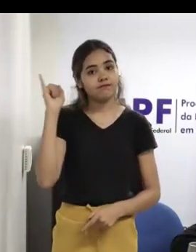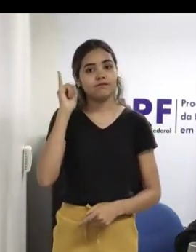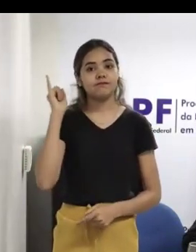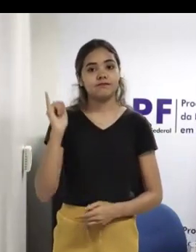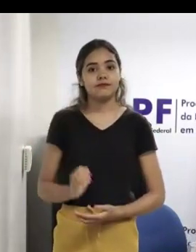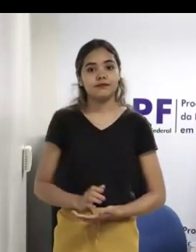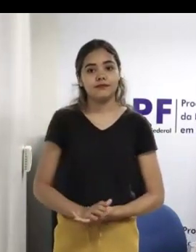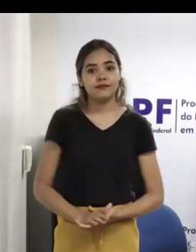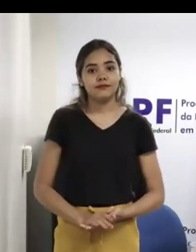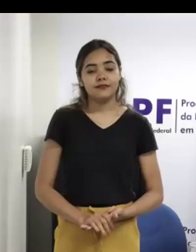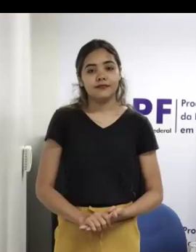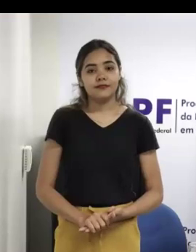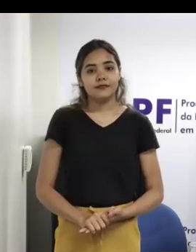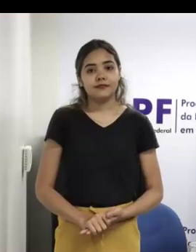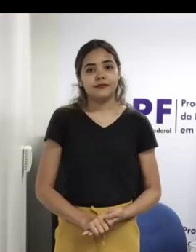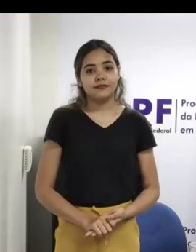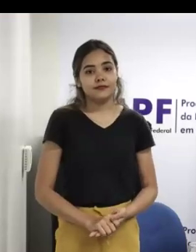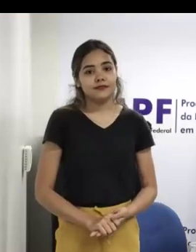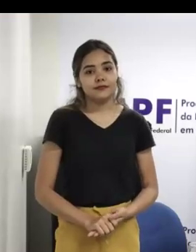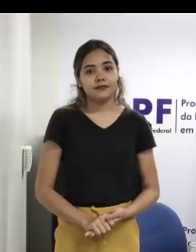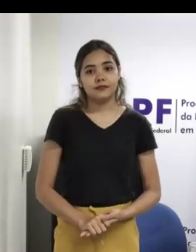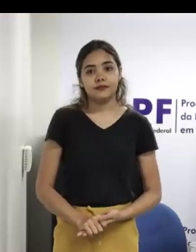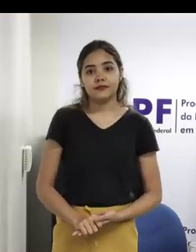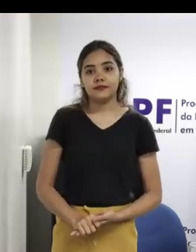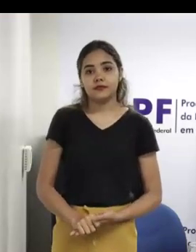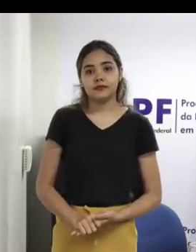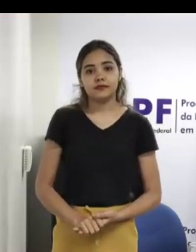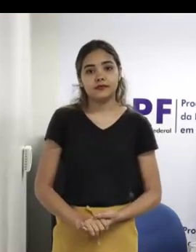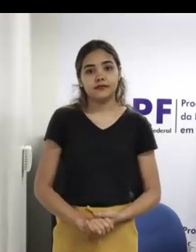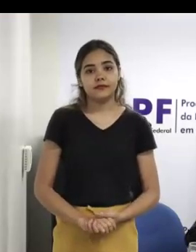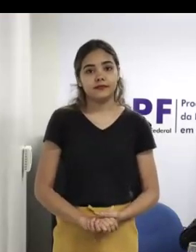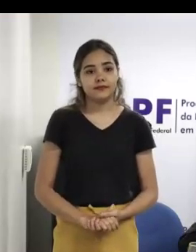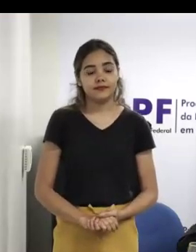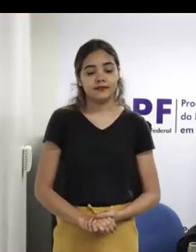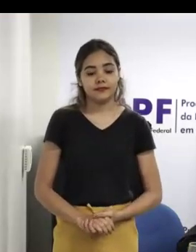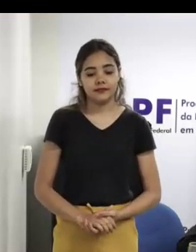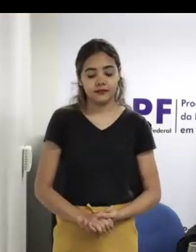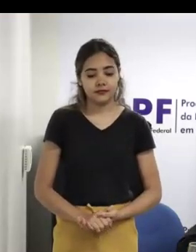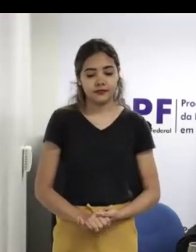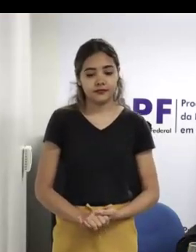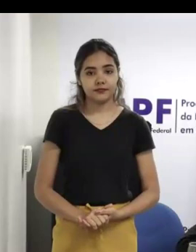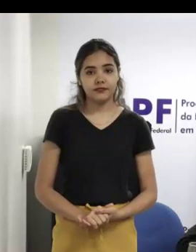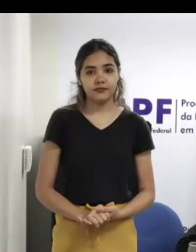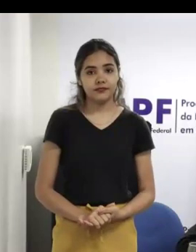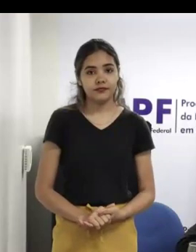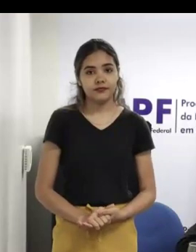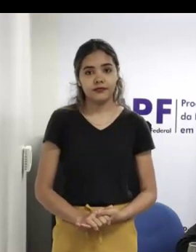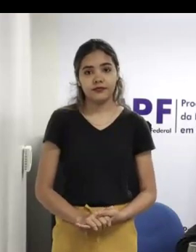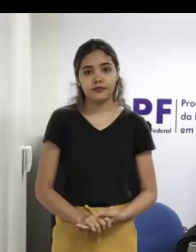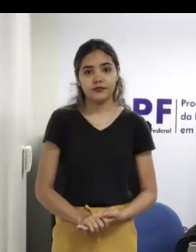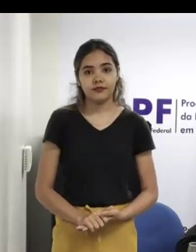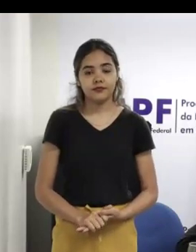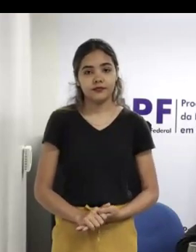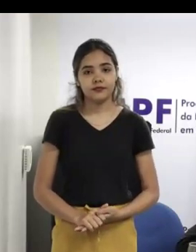eh essa foi uma das razões que nós e nesse nessa roda de diálogos nós falamos precisamos ir nos